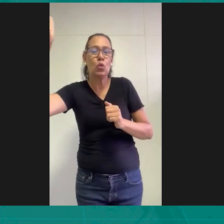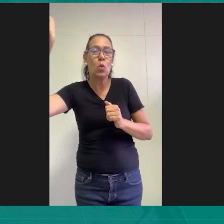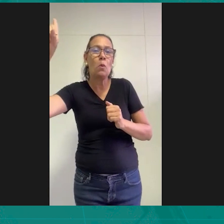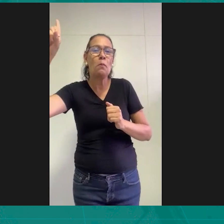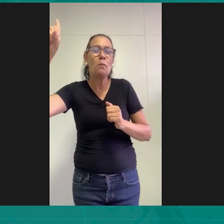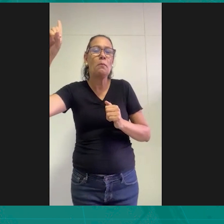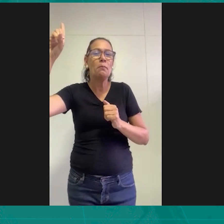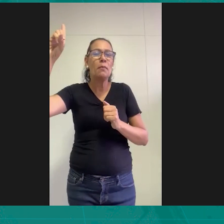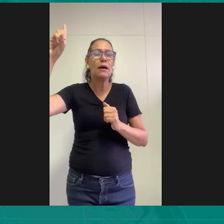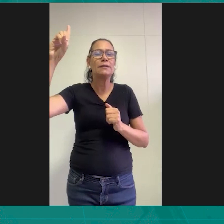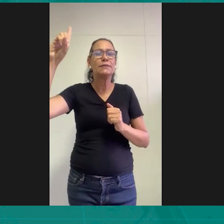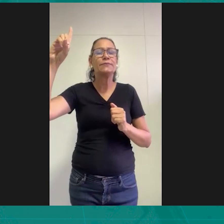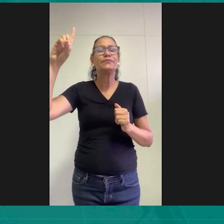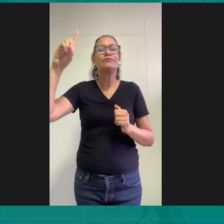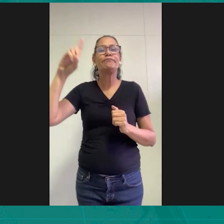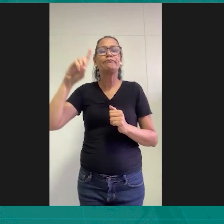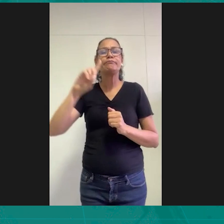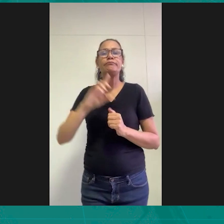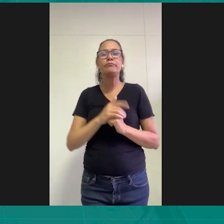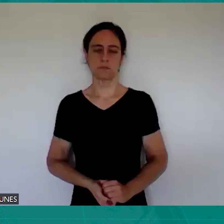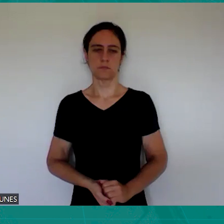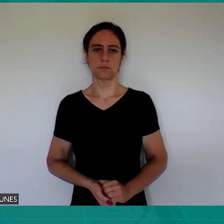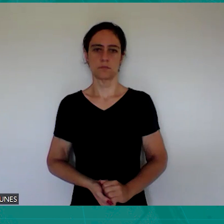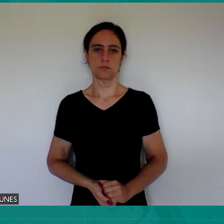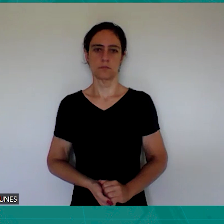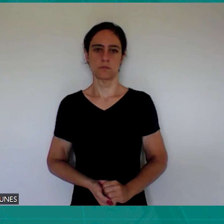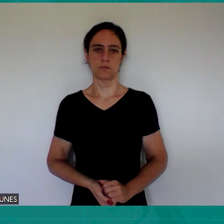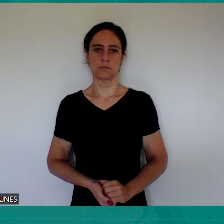edificação. Apocalipse 21,